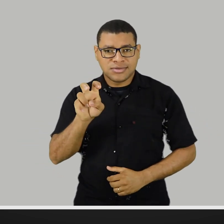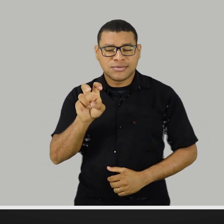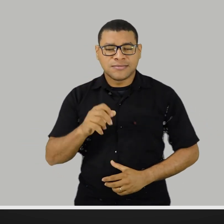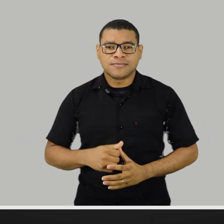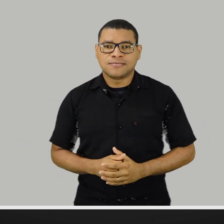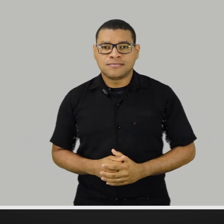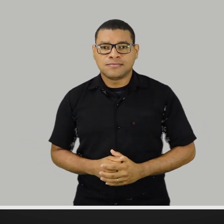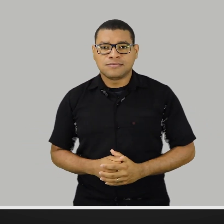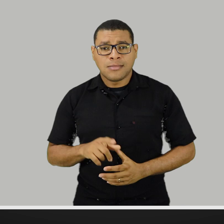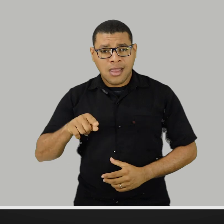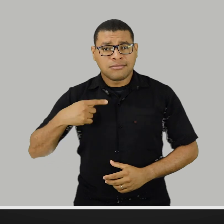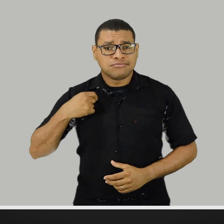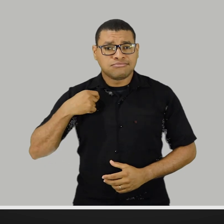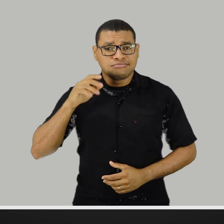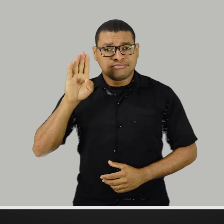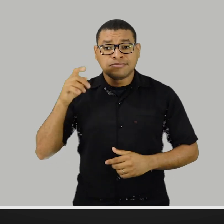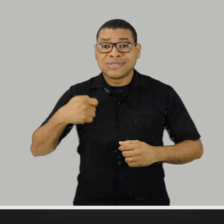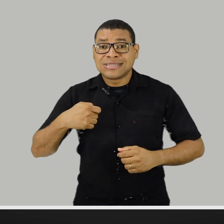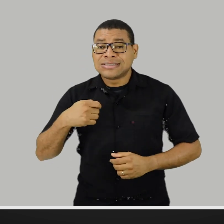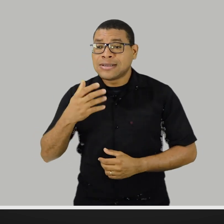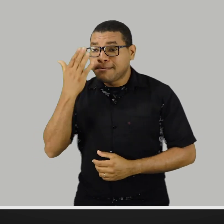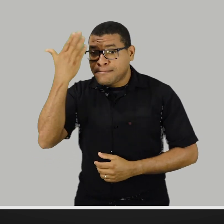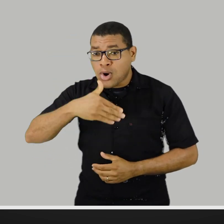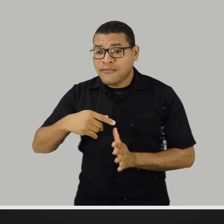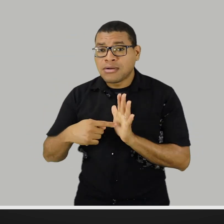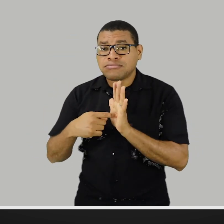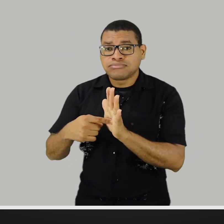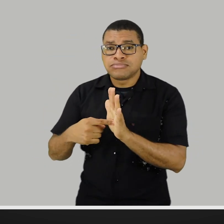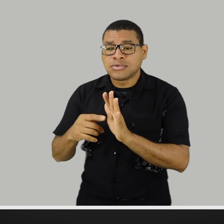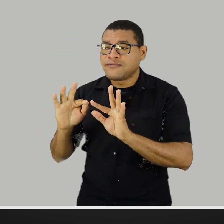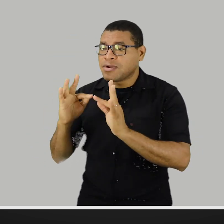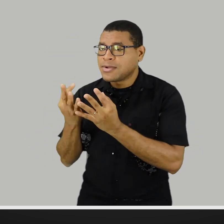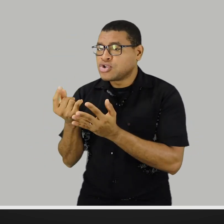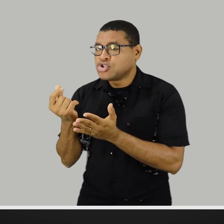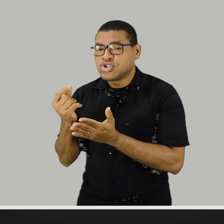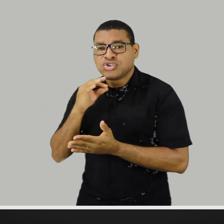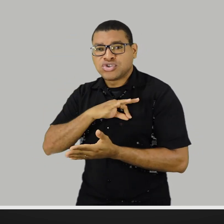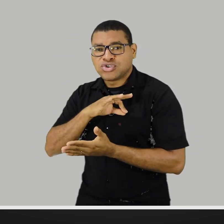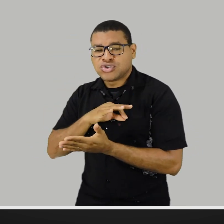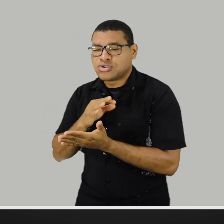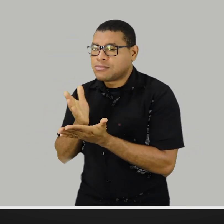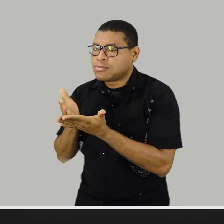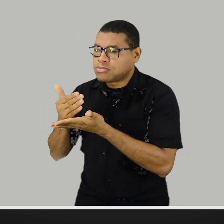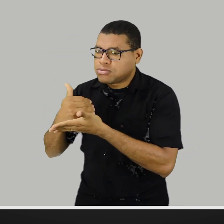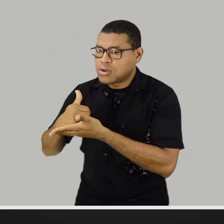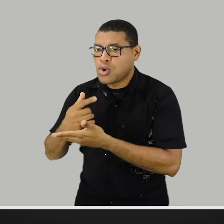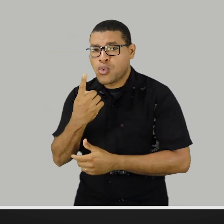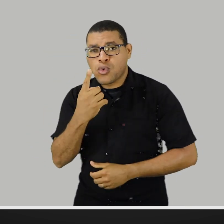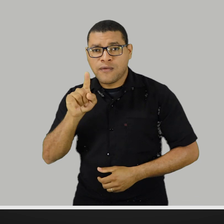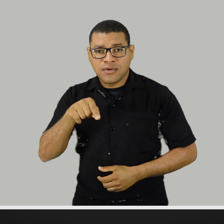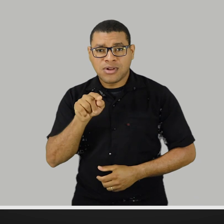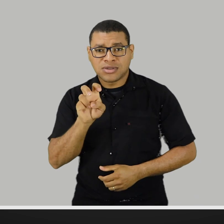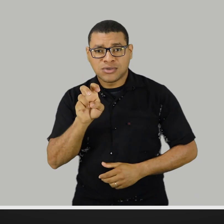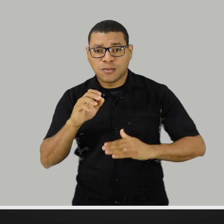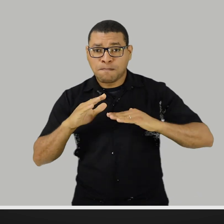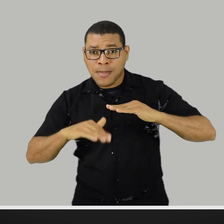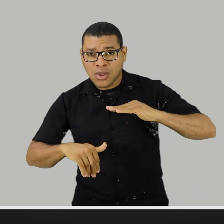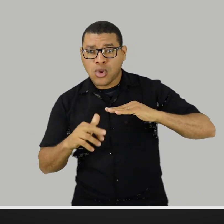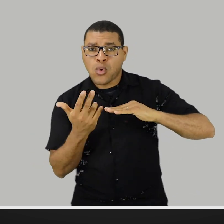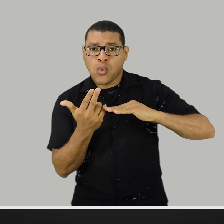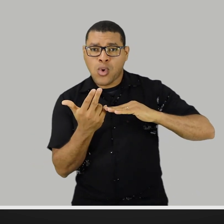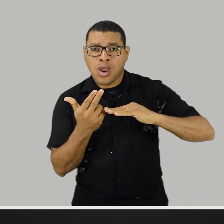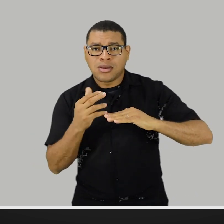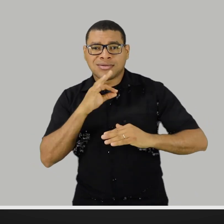candidatos que devem comprovar renda familiar bruta igual ou inferior a 1,5 salário mínimo per